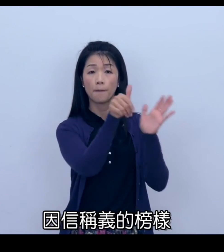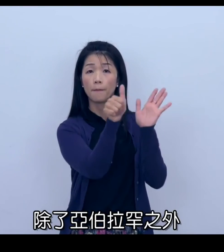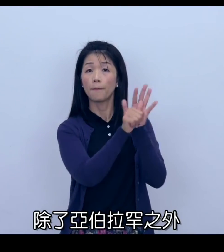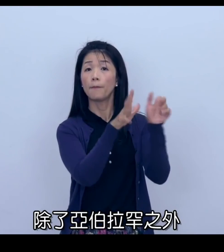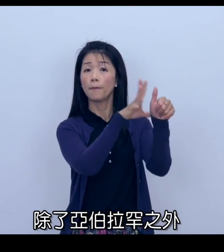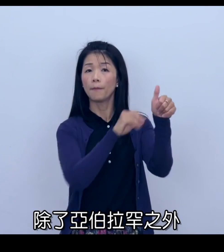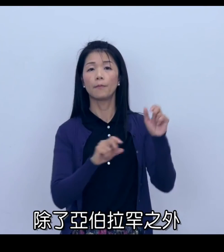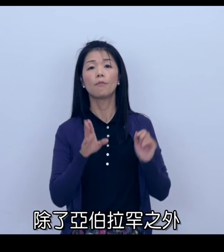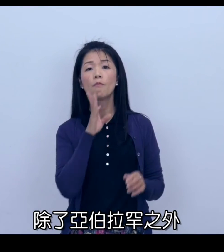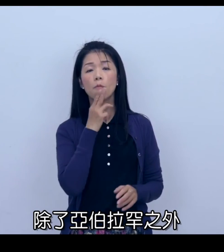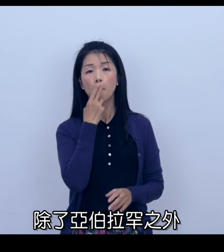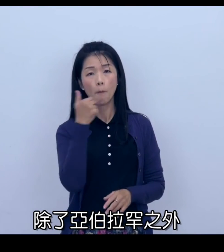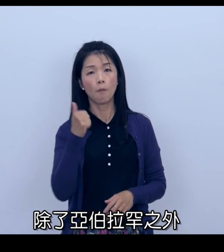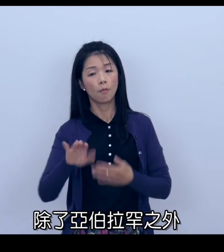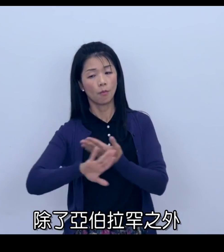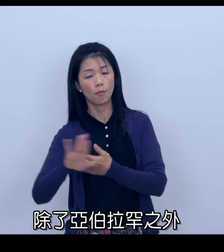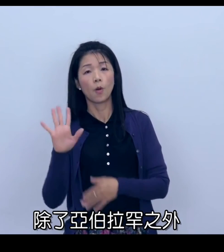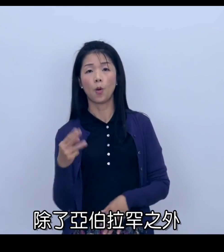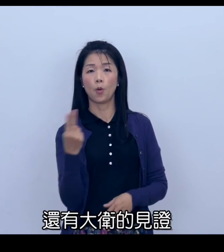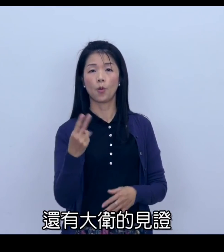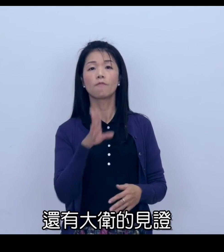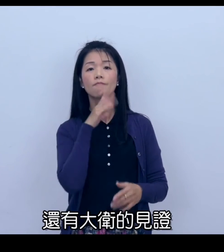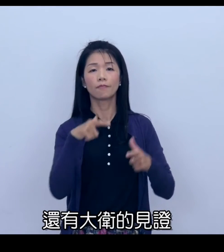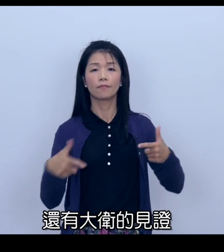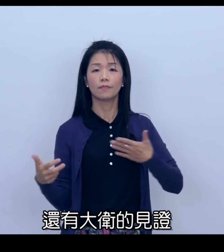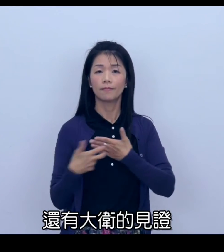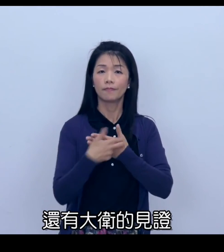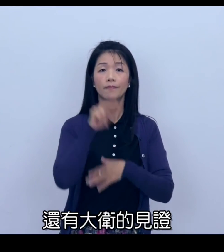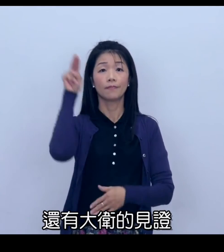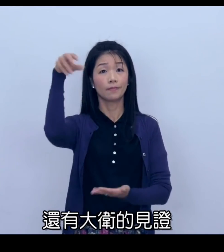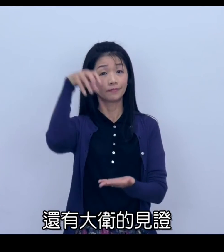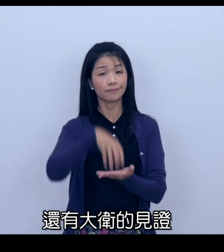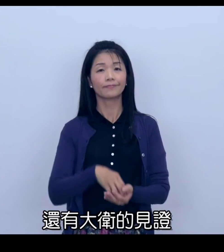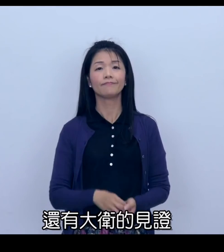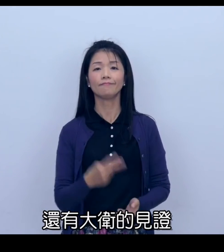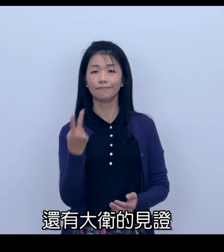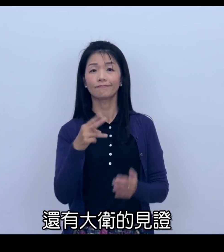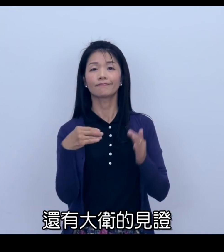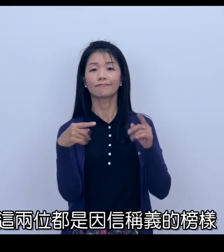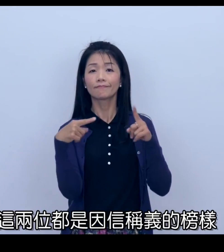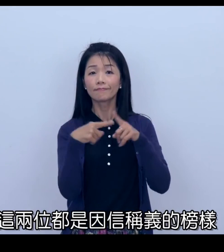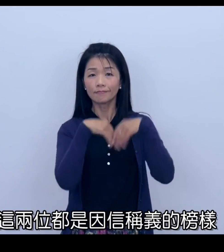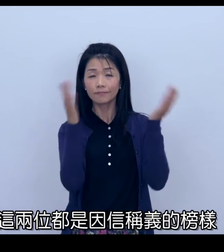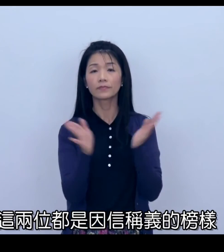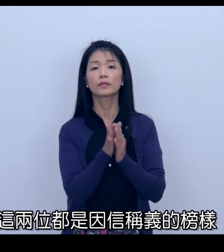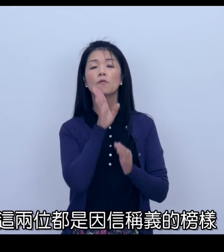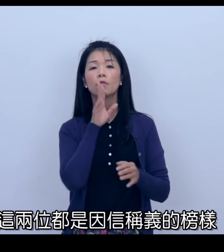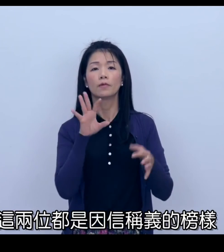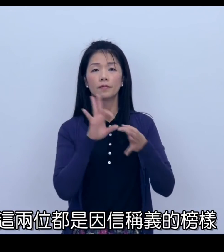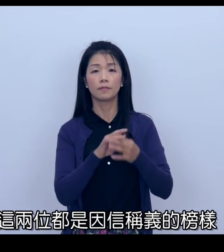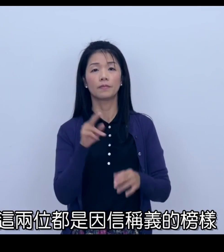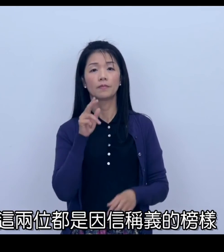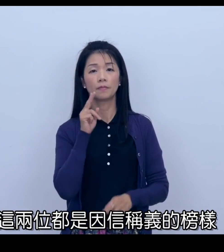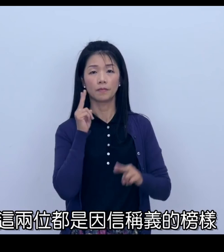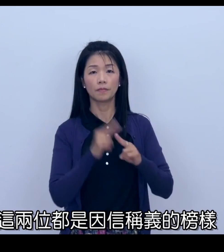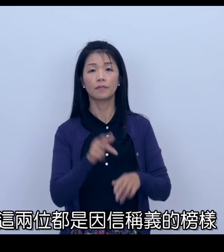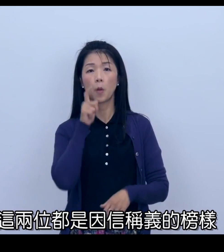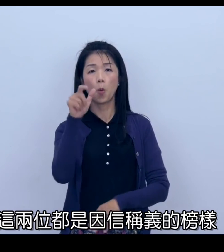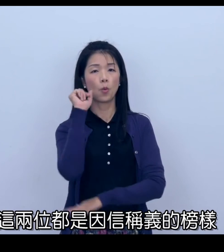除了亚伯拉罕之外，还有大卫的见证。这两位都是因信称义的榜